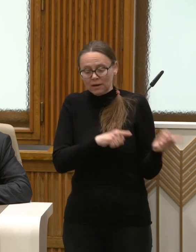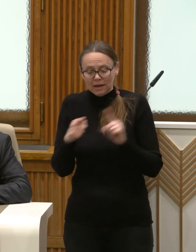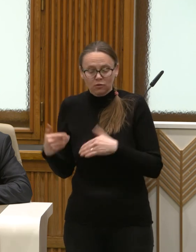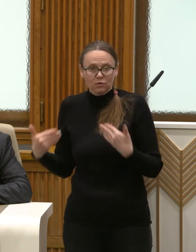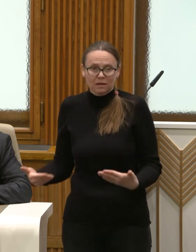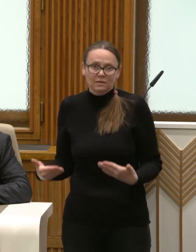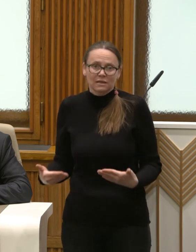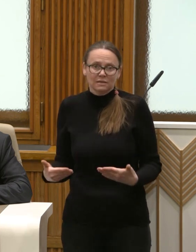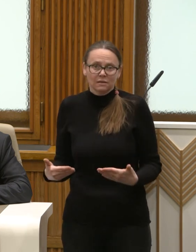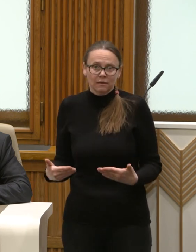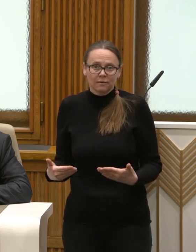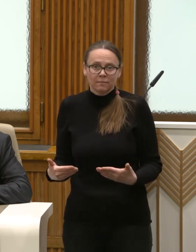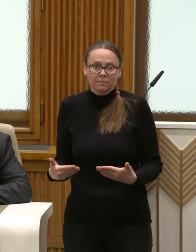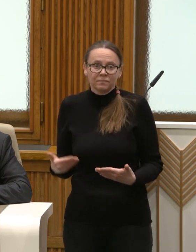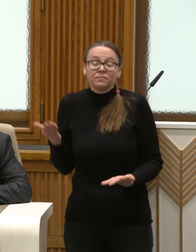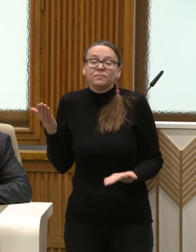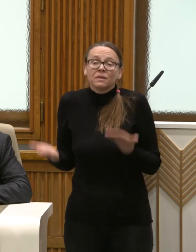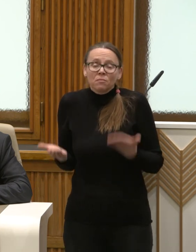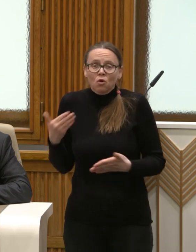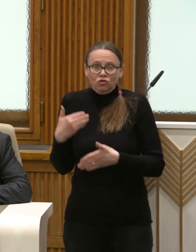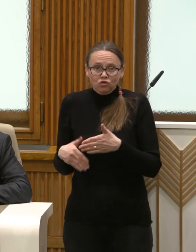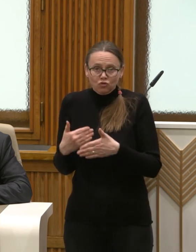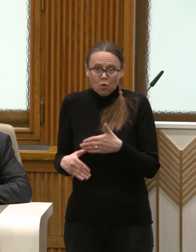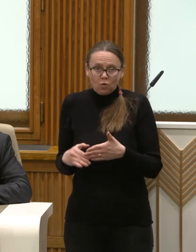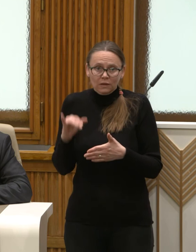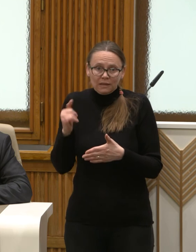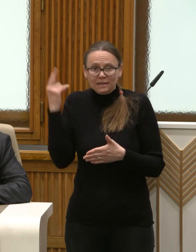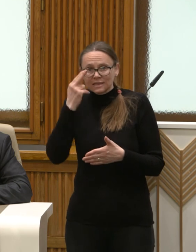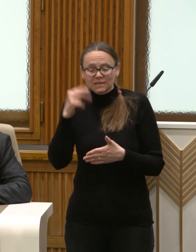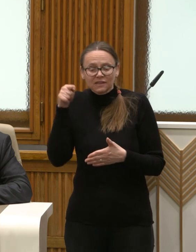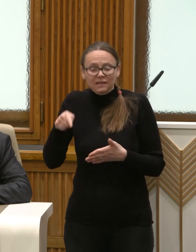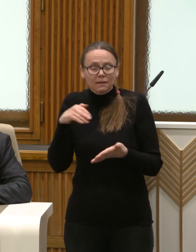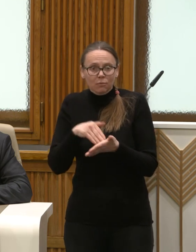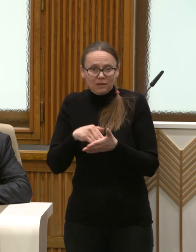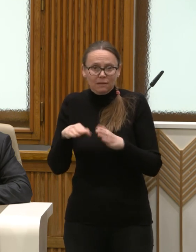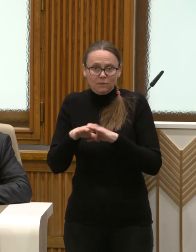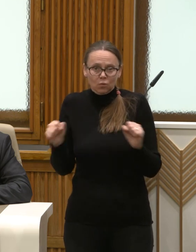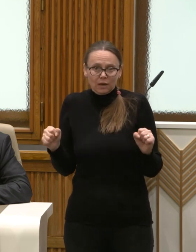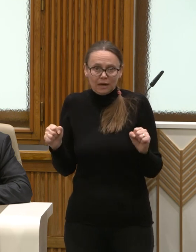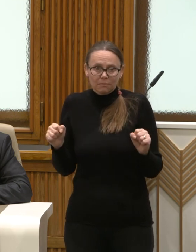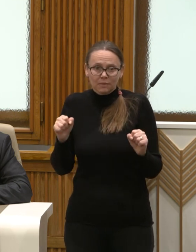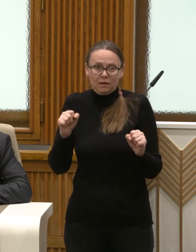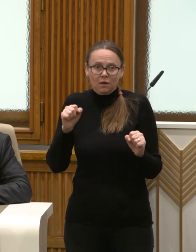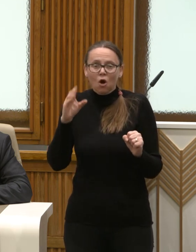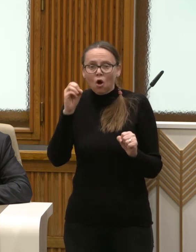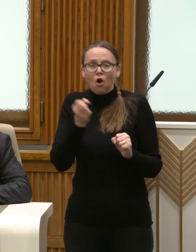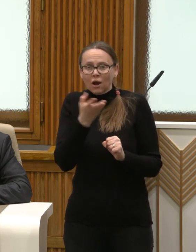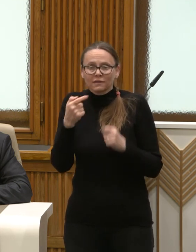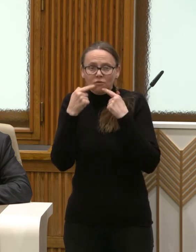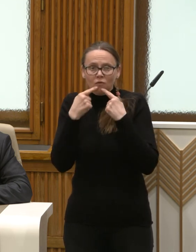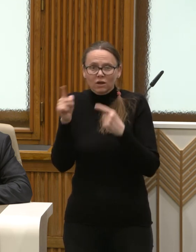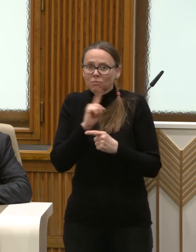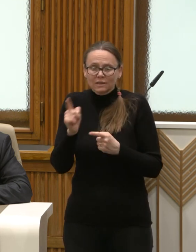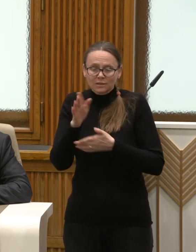danes. Morda je škoda, da se seveda ti potrebni ukrepi, o katerih govorimo,